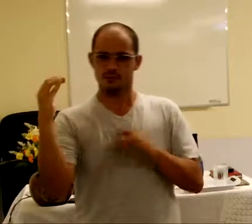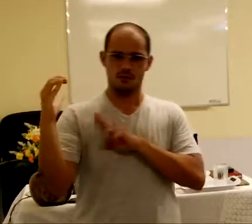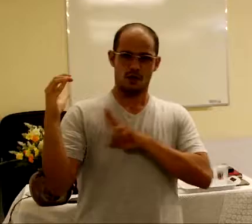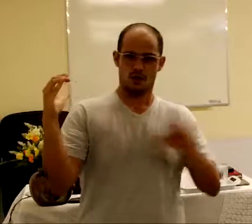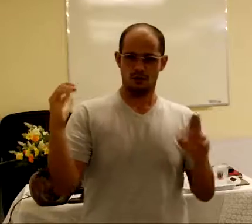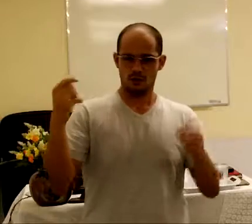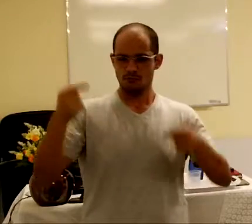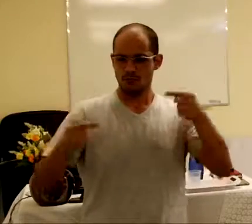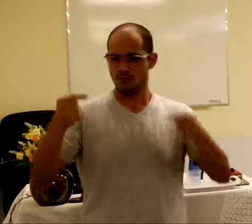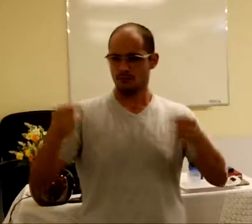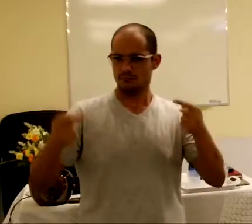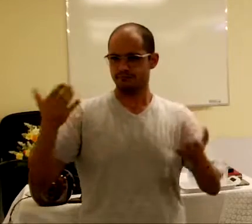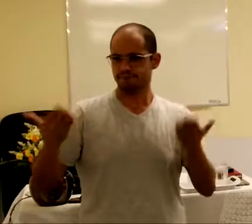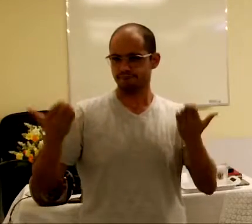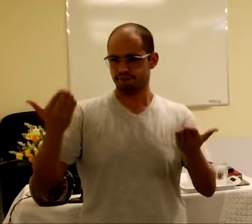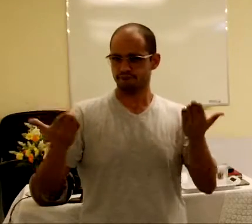hoje